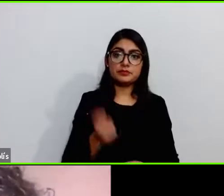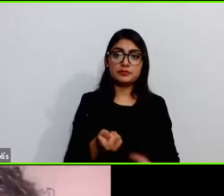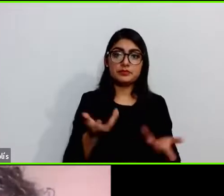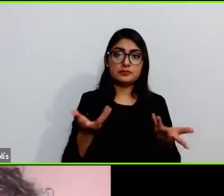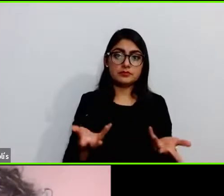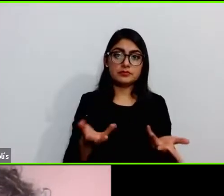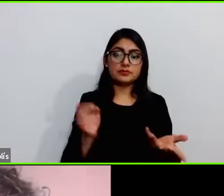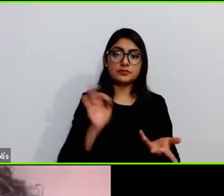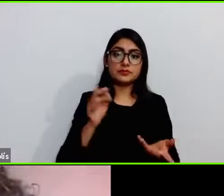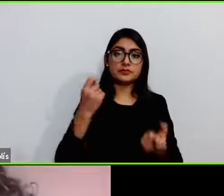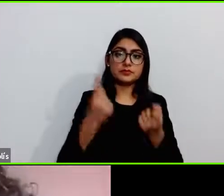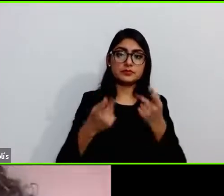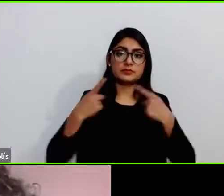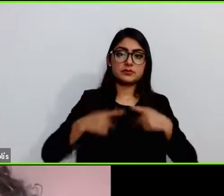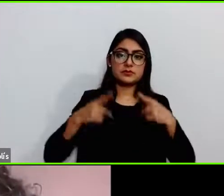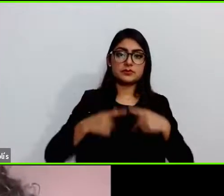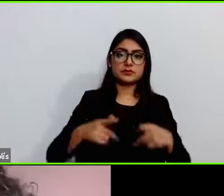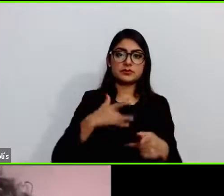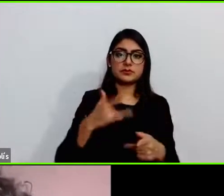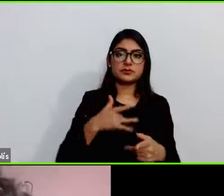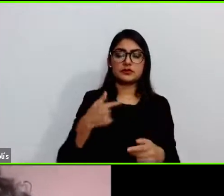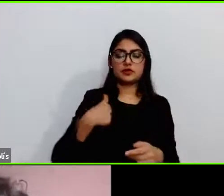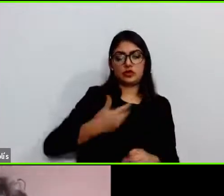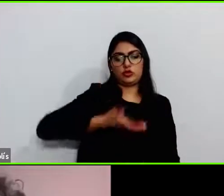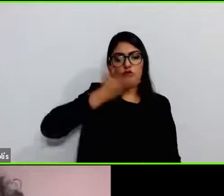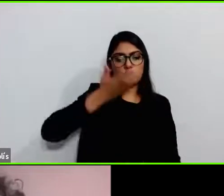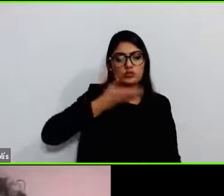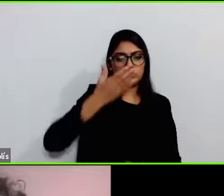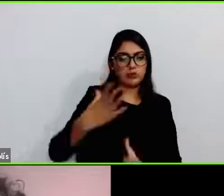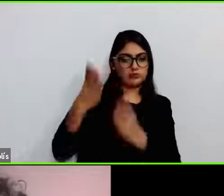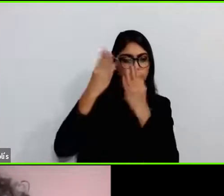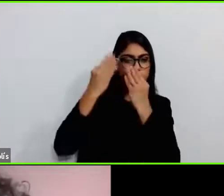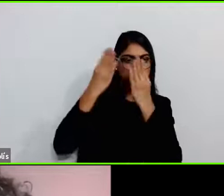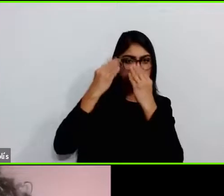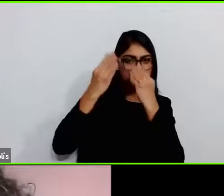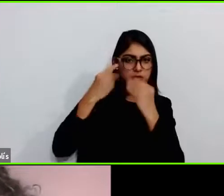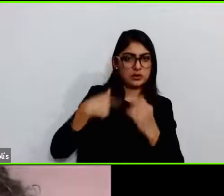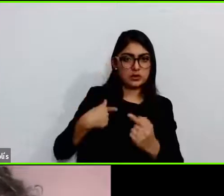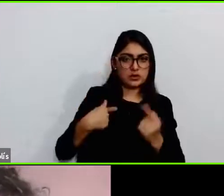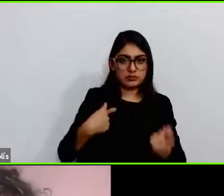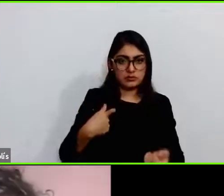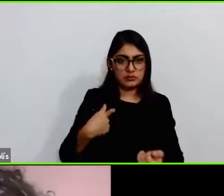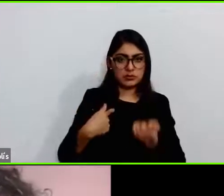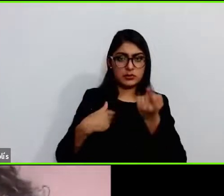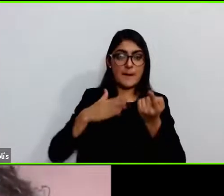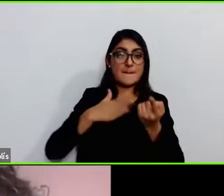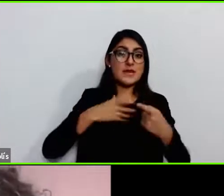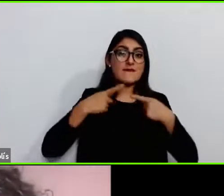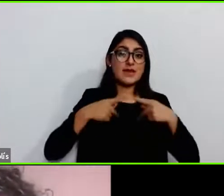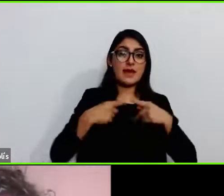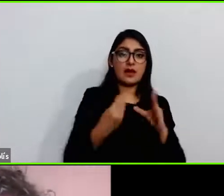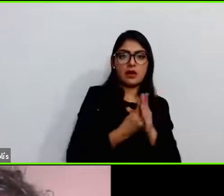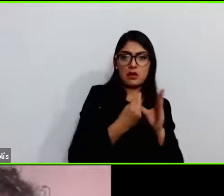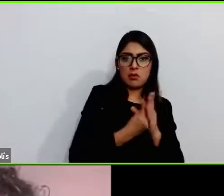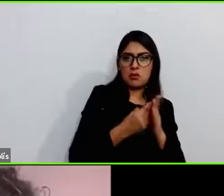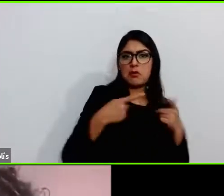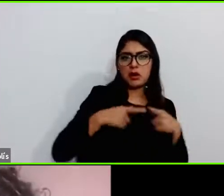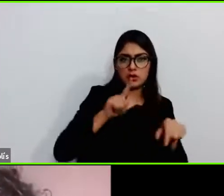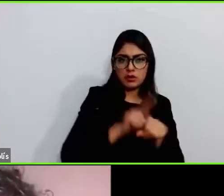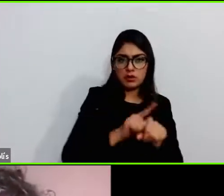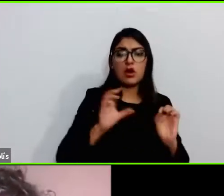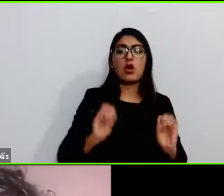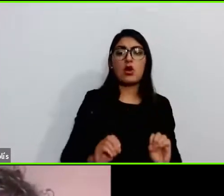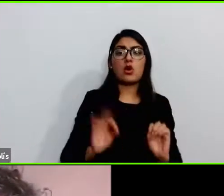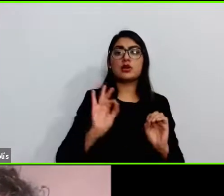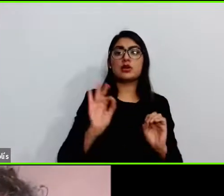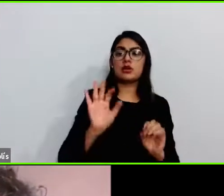muchas reticencias en cómo fuimos educados, tanto, digamos, en la vida personal como en la vida profesional, cómo entendemos el derecho, cómo